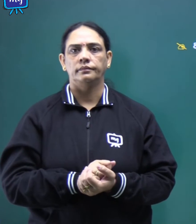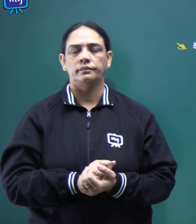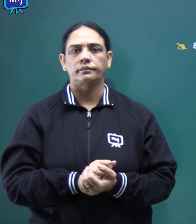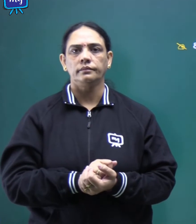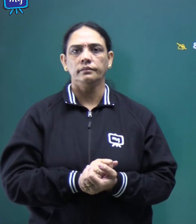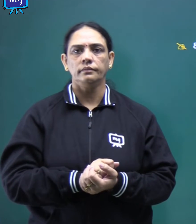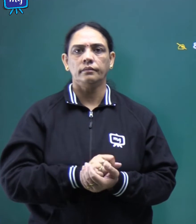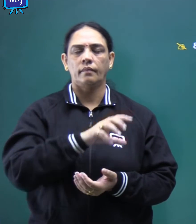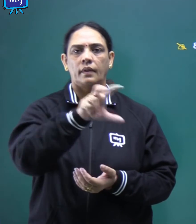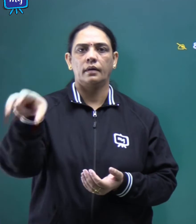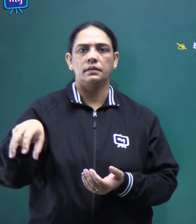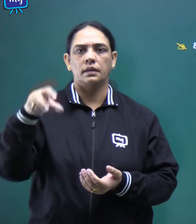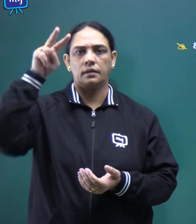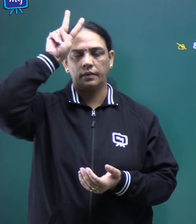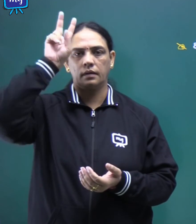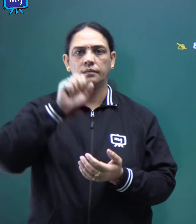क्षेत्रफल,